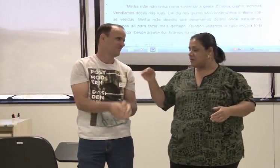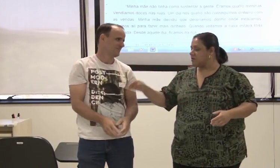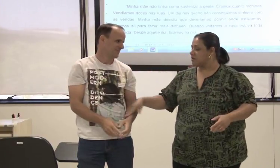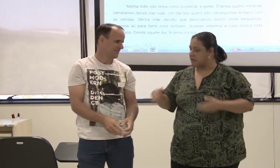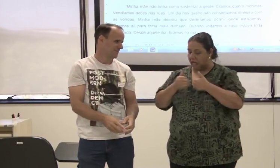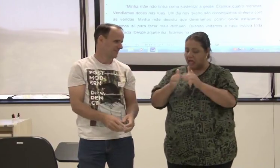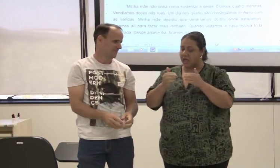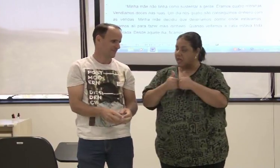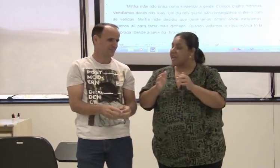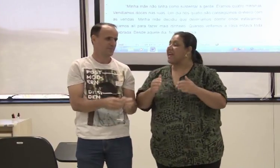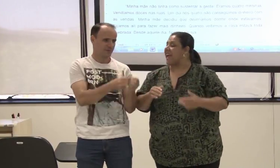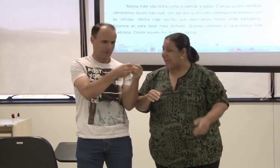Isso. Quebra, parece que é tanto.